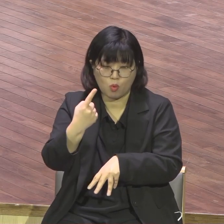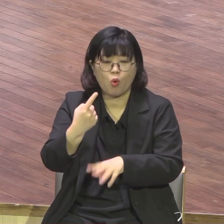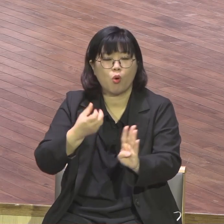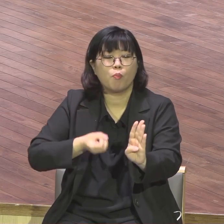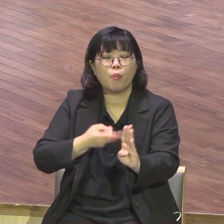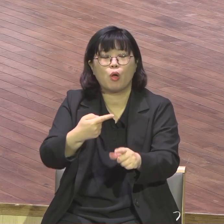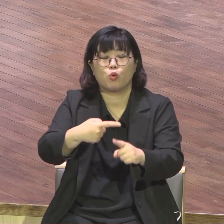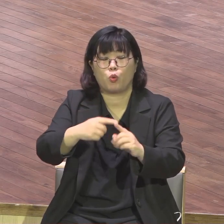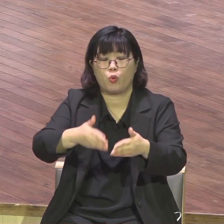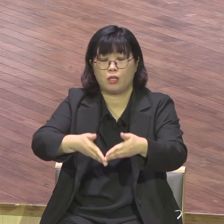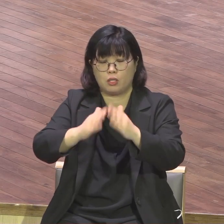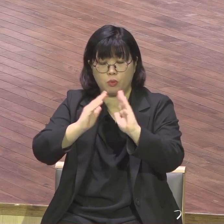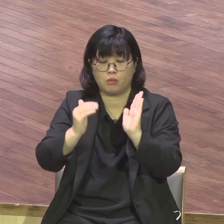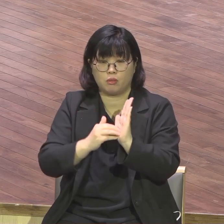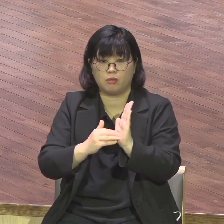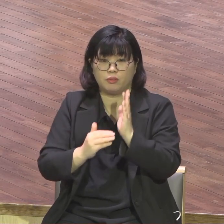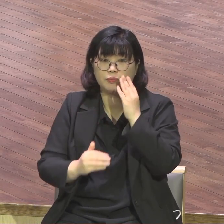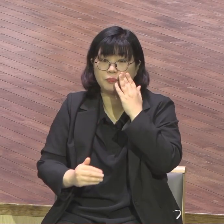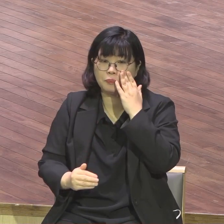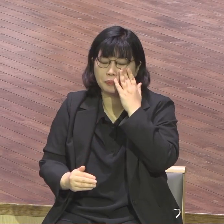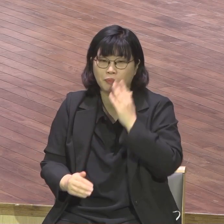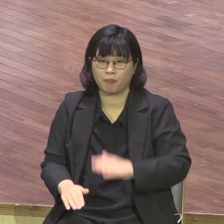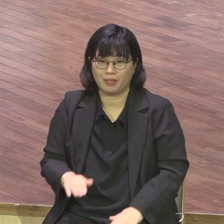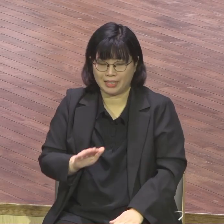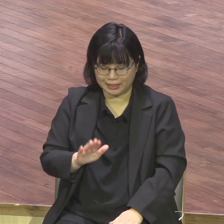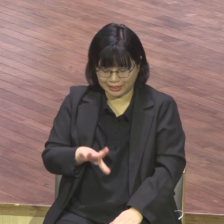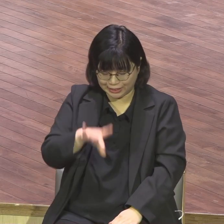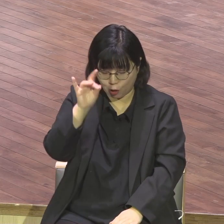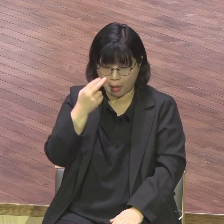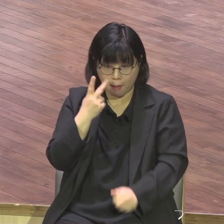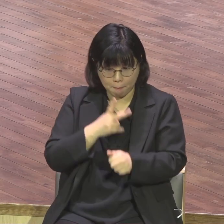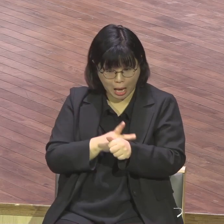빌립보 성에 가서 기도처 찾다가